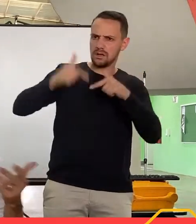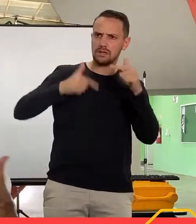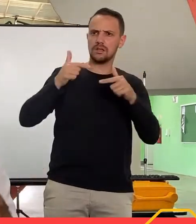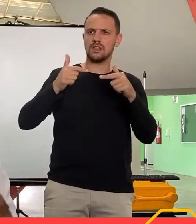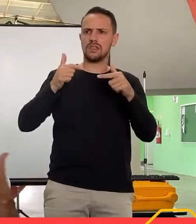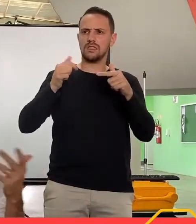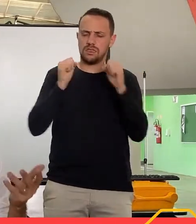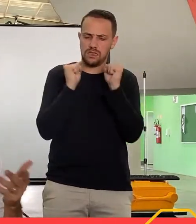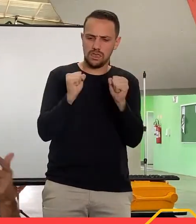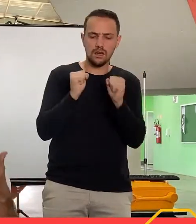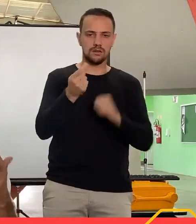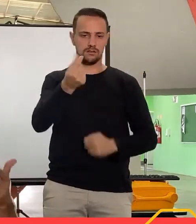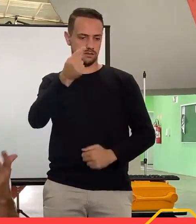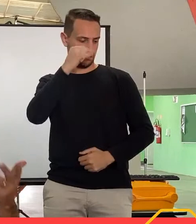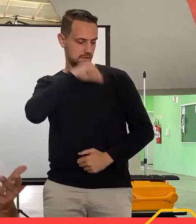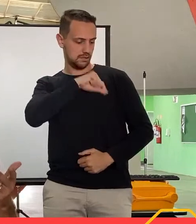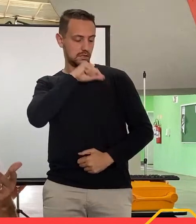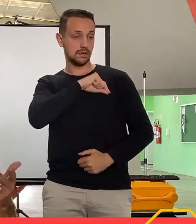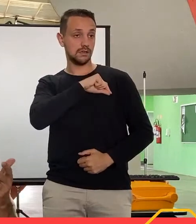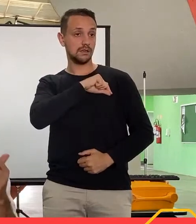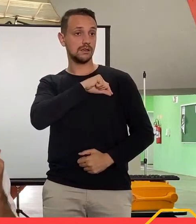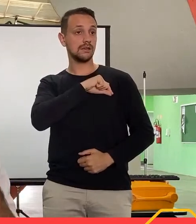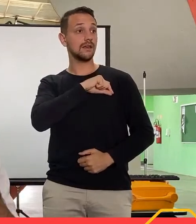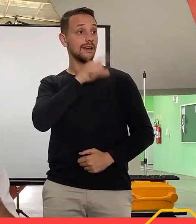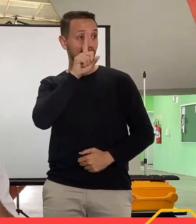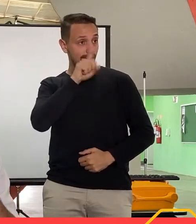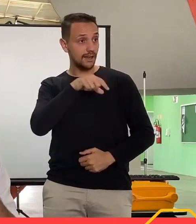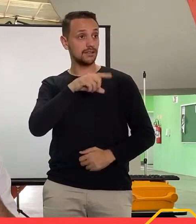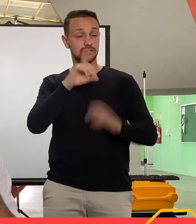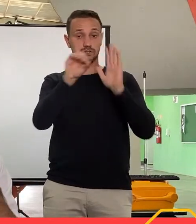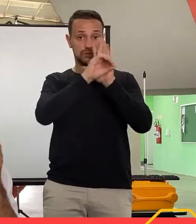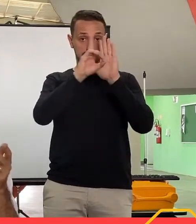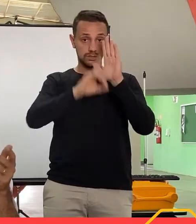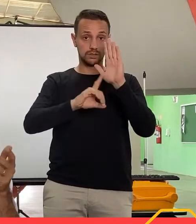ter direito à mesma remuneração, estamos falando de direitos civis.